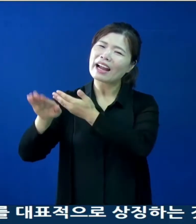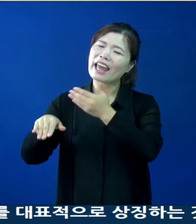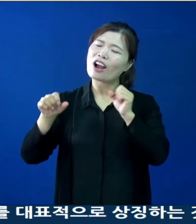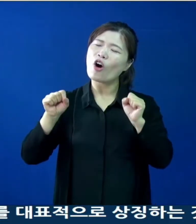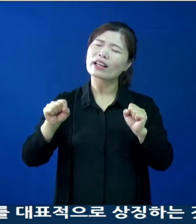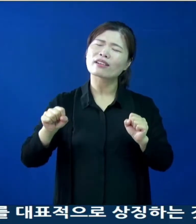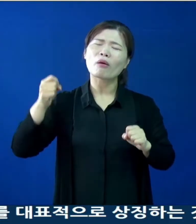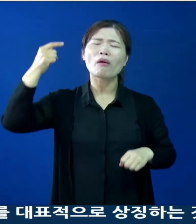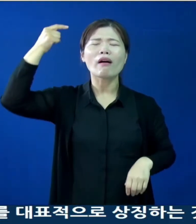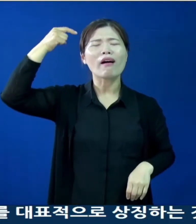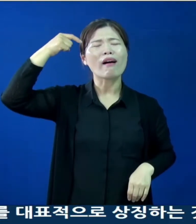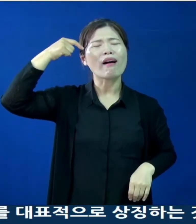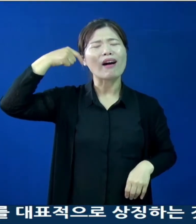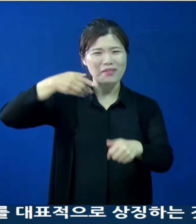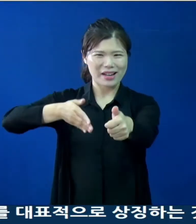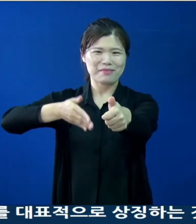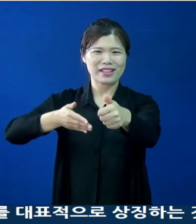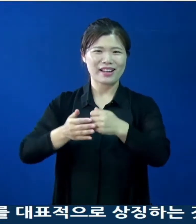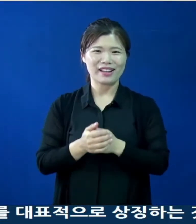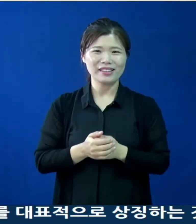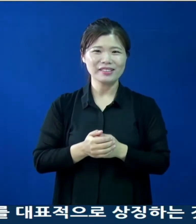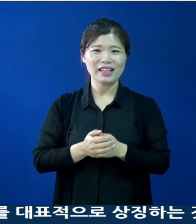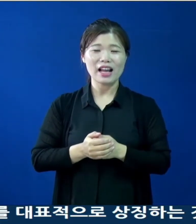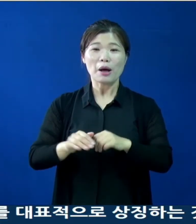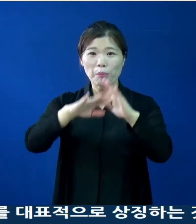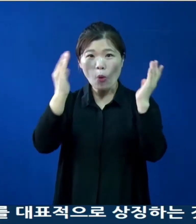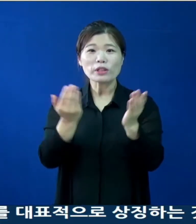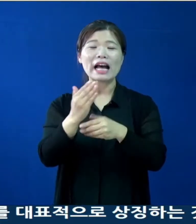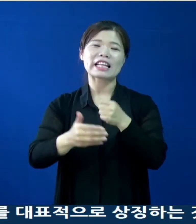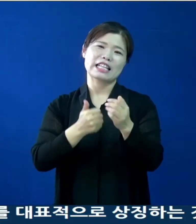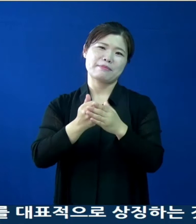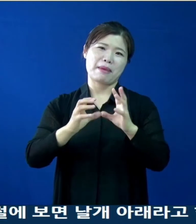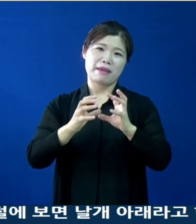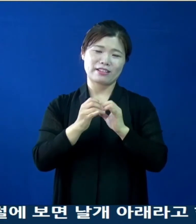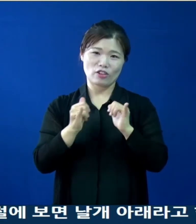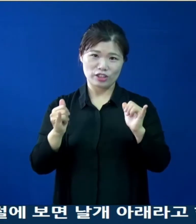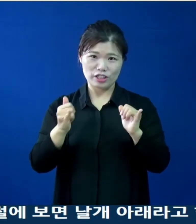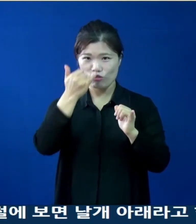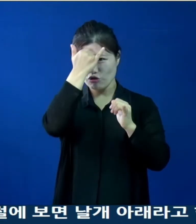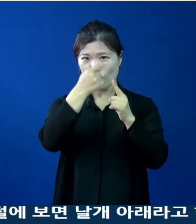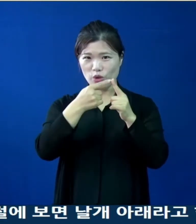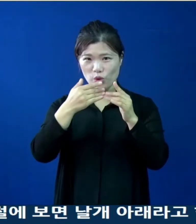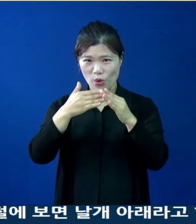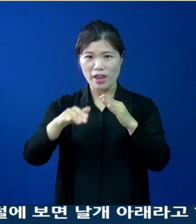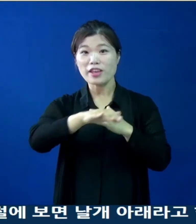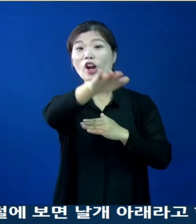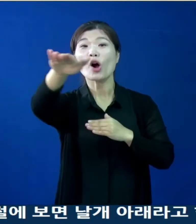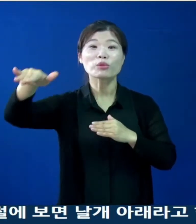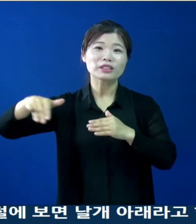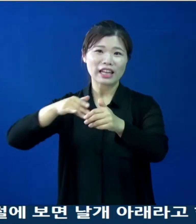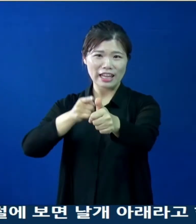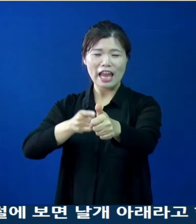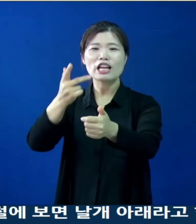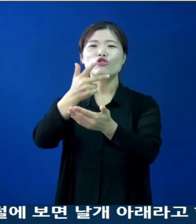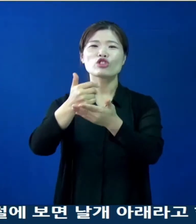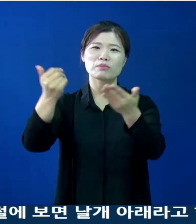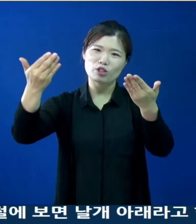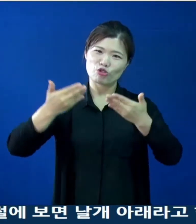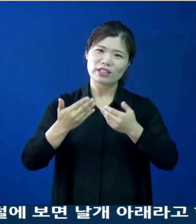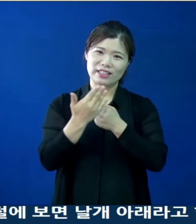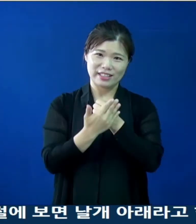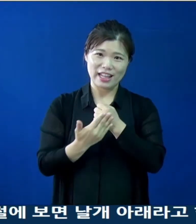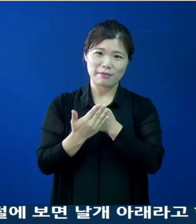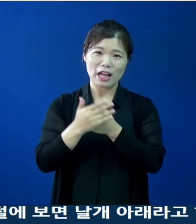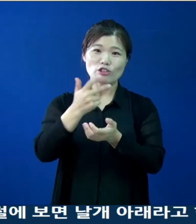오늘 이 예배에 참석하고 있는 모든 하나님의 백성들, 특별히 충현 가족들에게 우리 주님이 주시는 은혜입니다.